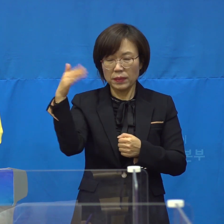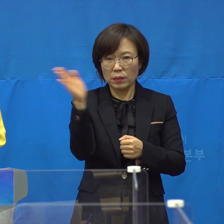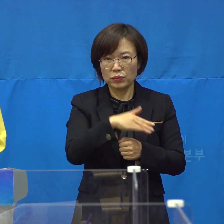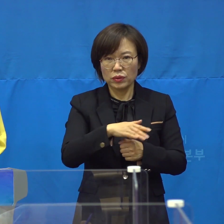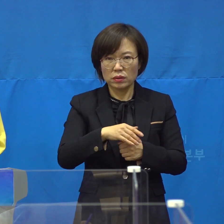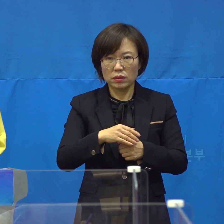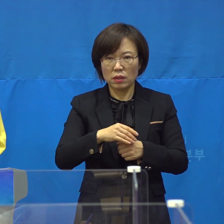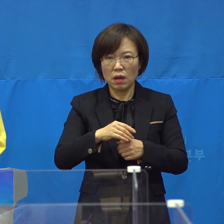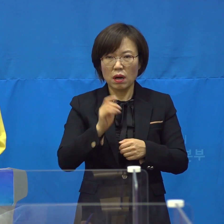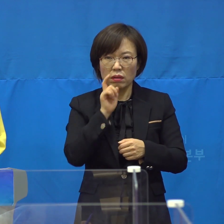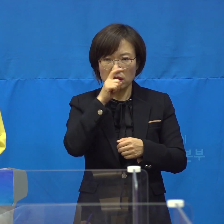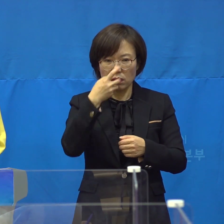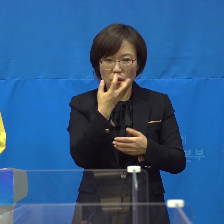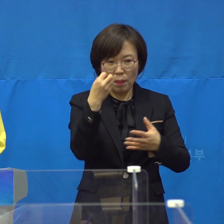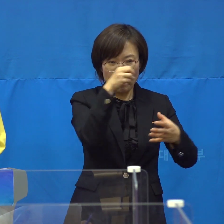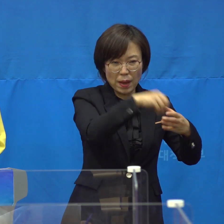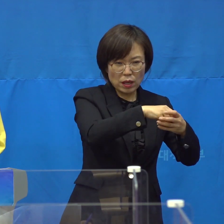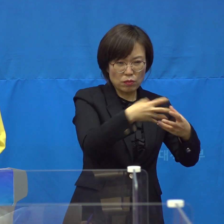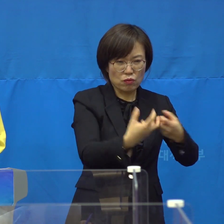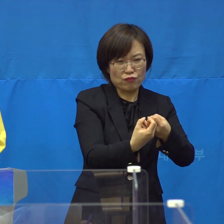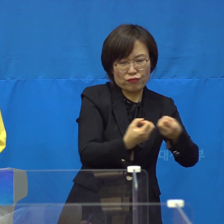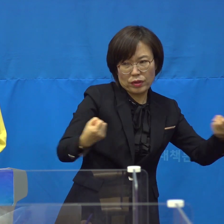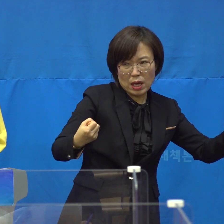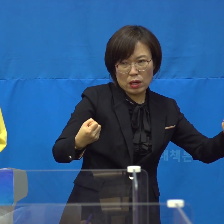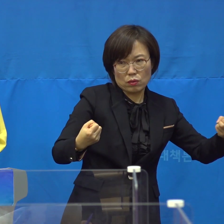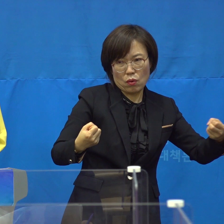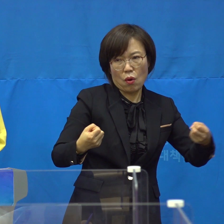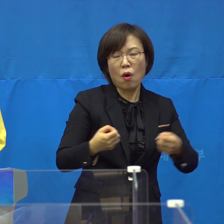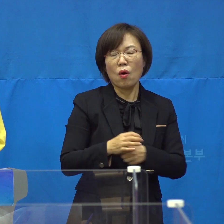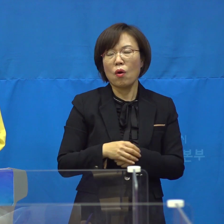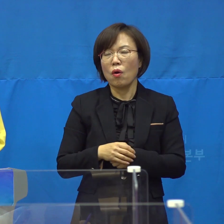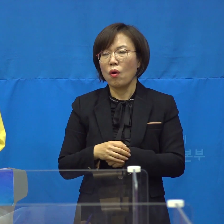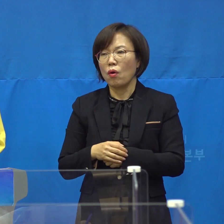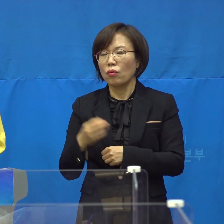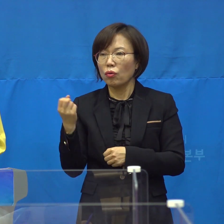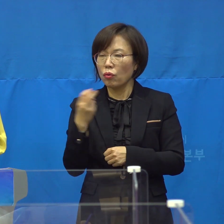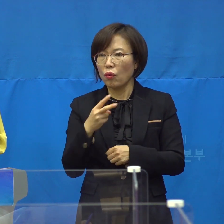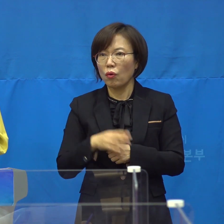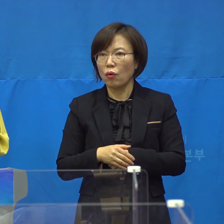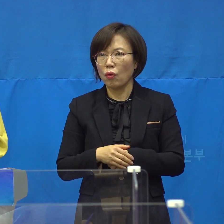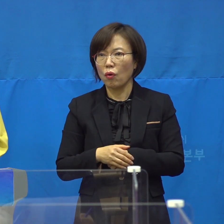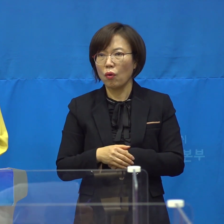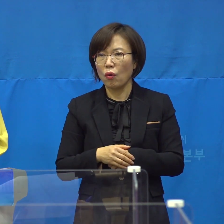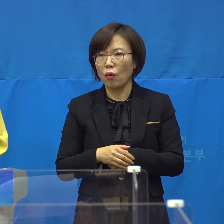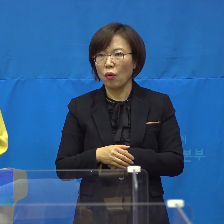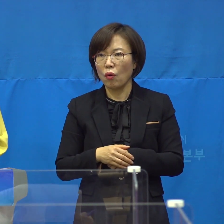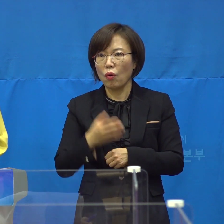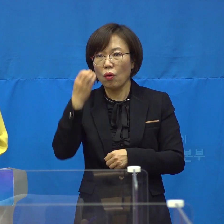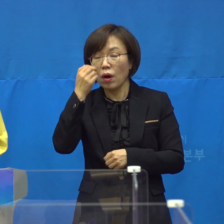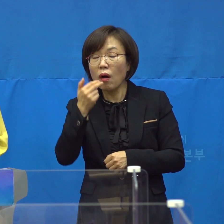그걸 분리를 좀 하는 쪽으로 저희 이제 지도를 했고요. 그 다음에 이제 비확진자를 지금